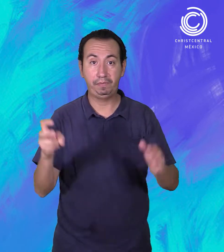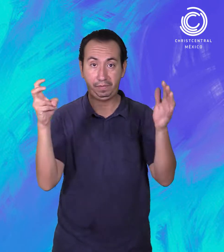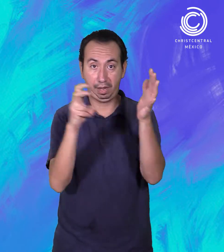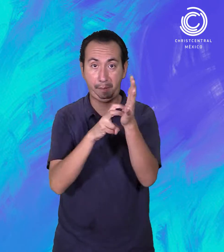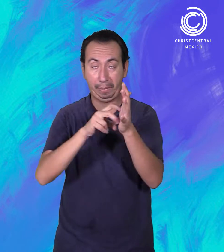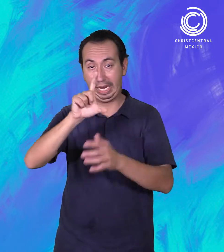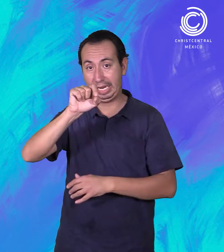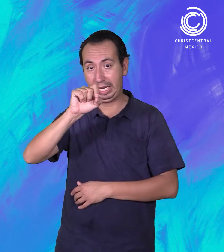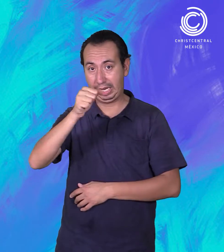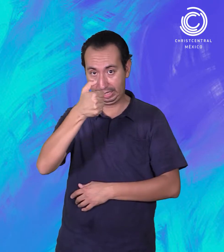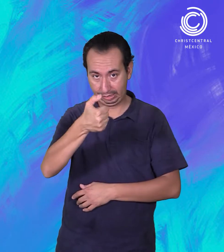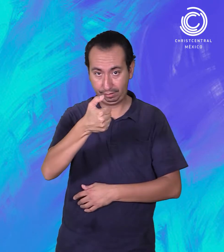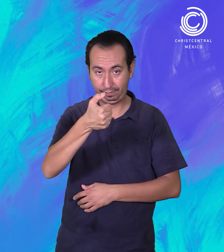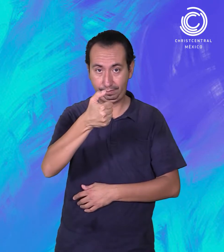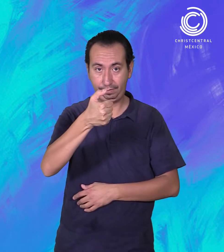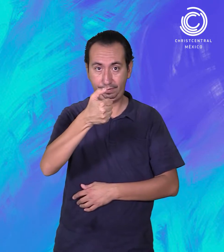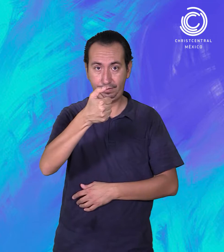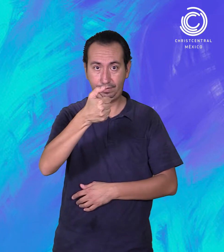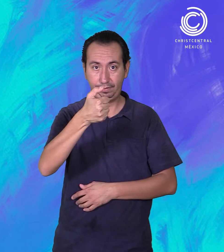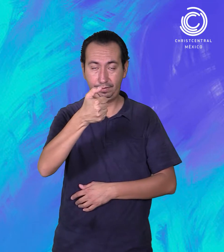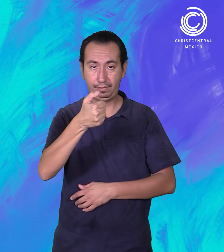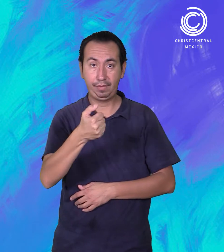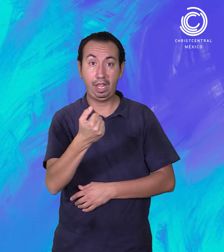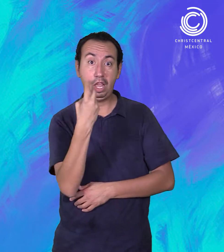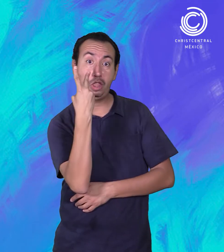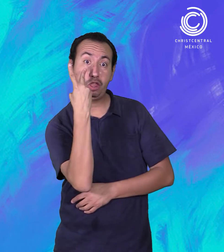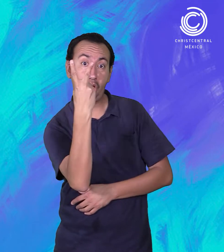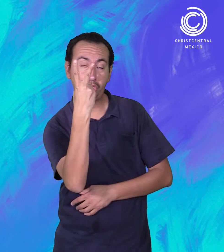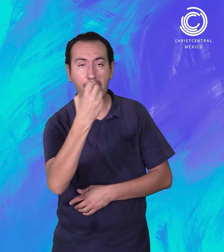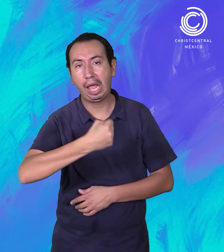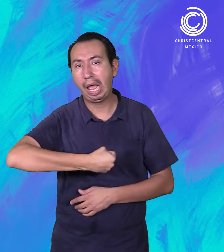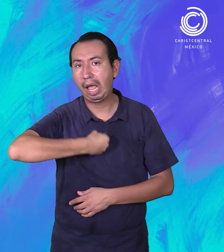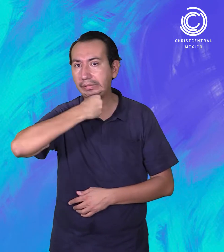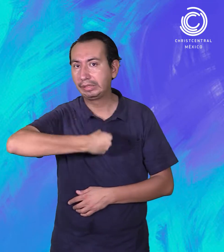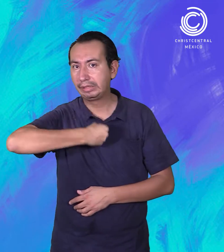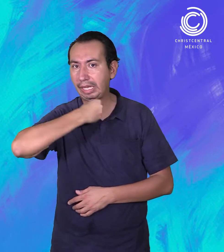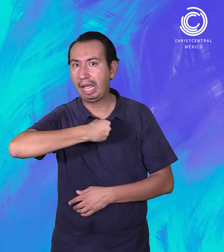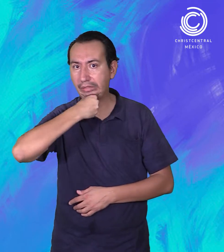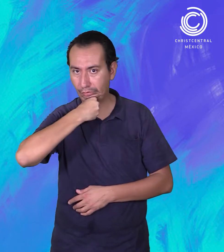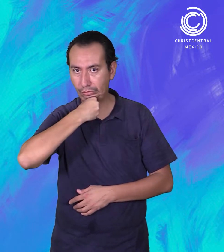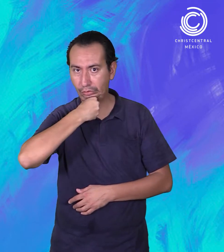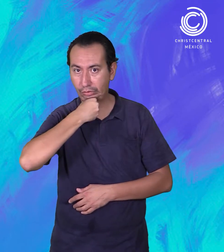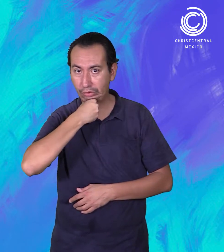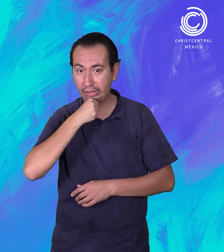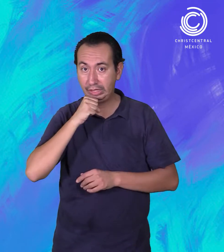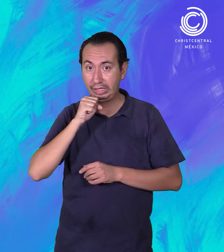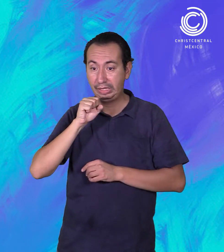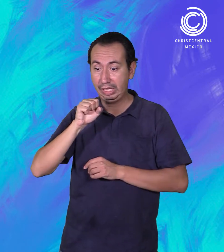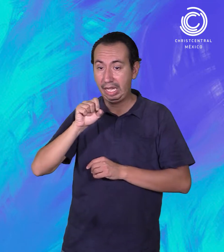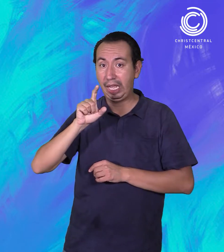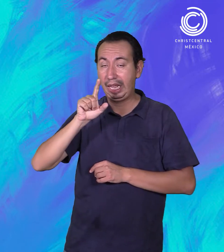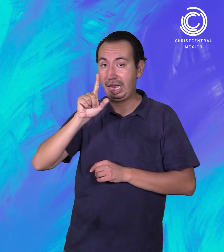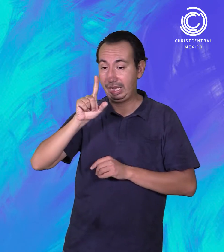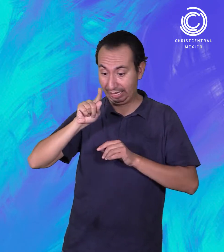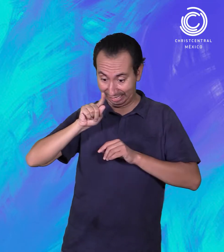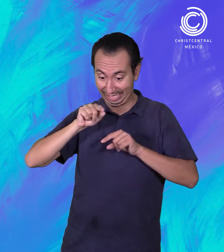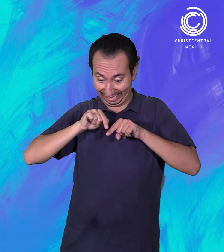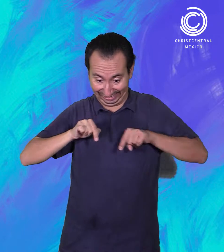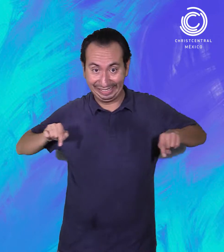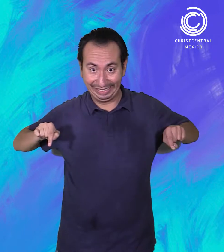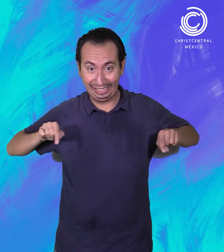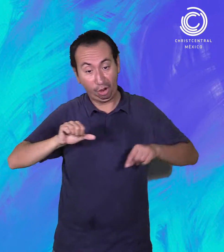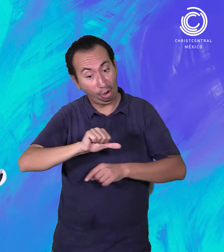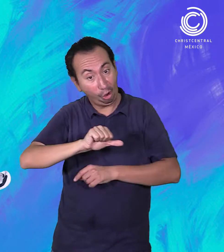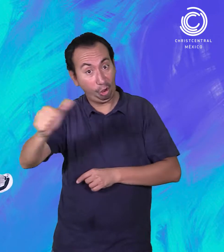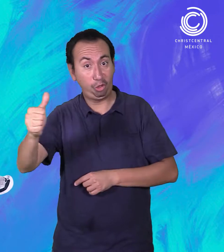Versículo 26. 2 de los ancianos se habían quedado en el campamento. Uno